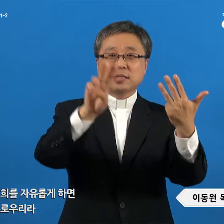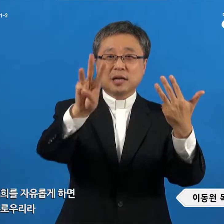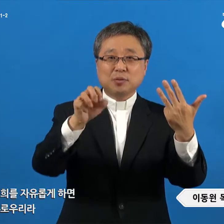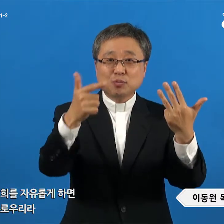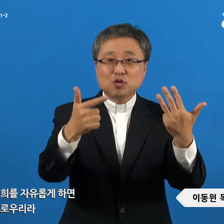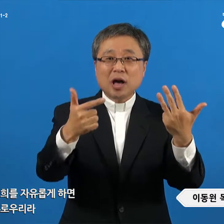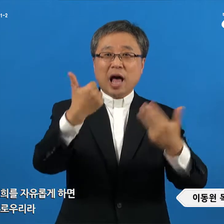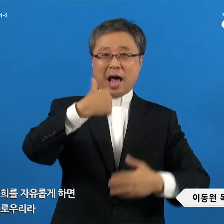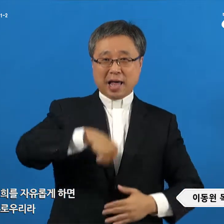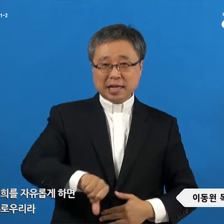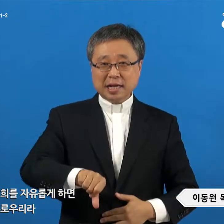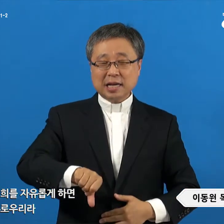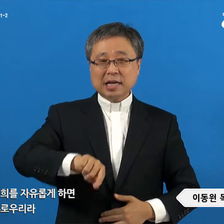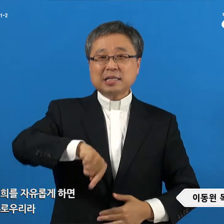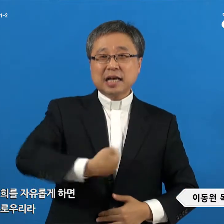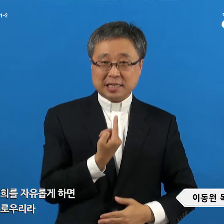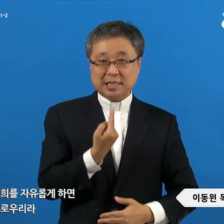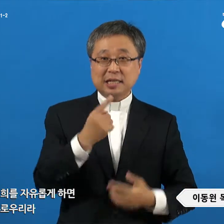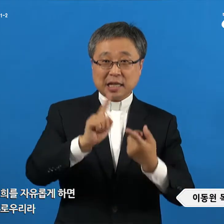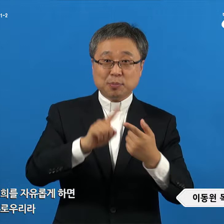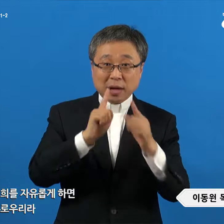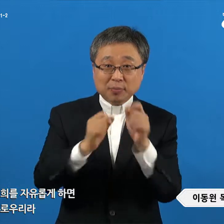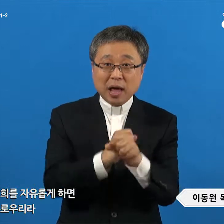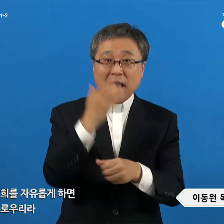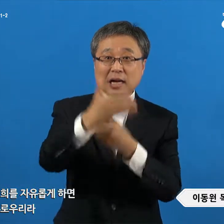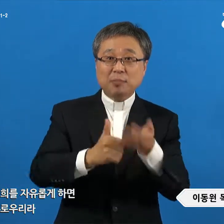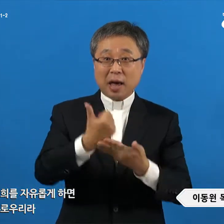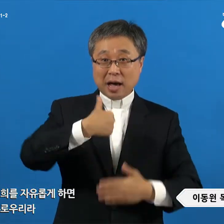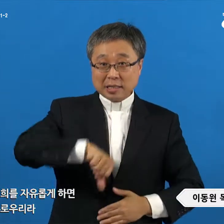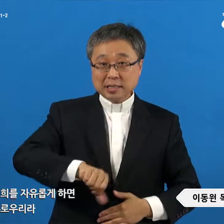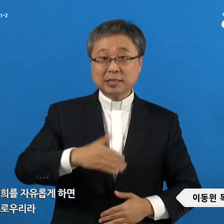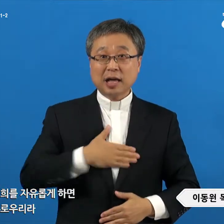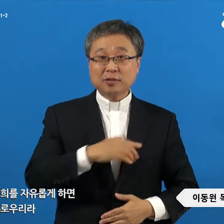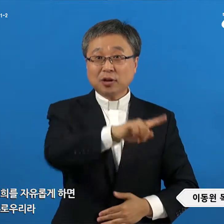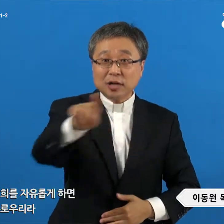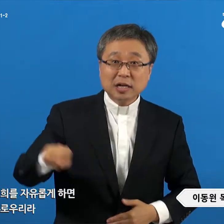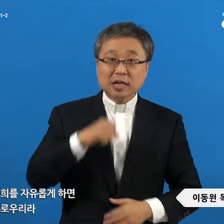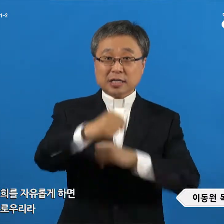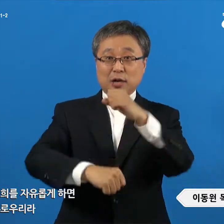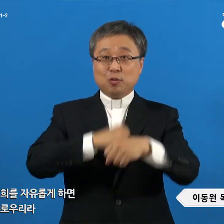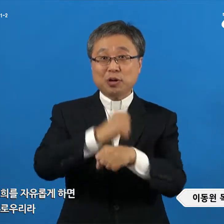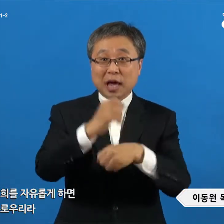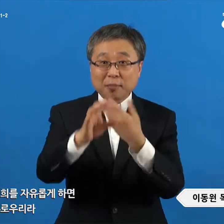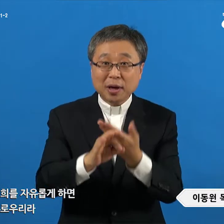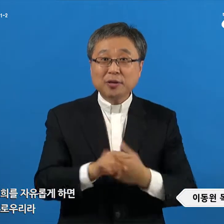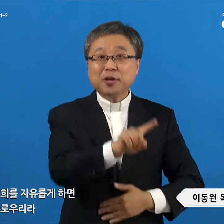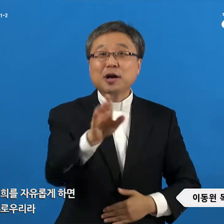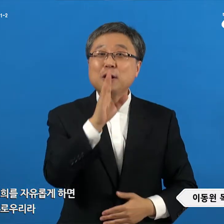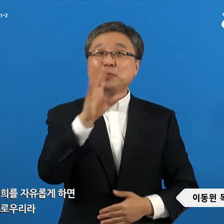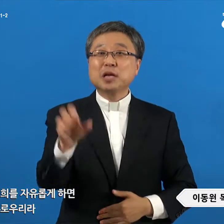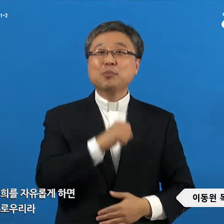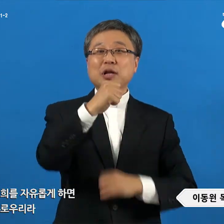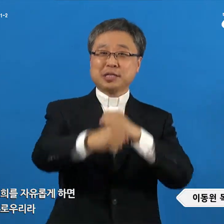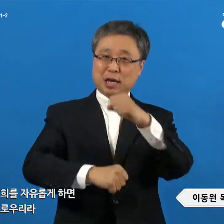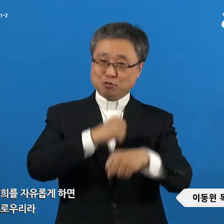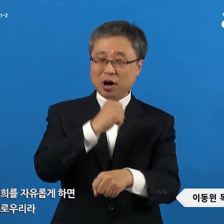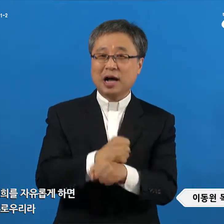아들이, 자신을 가리키는 거죠. 하나님의 아들이신 내가 너희를 자유롭게 하면 너희가 참으로 자유하리라.